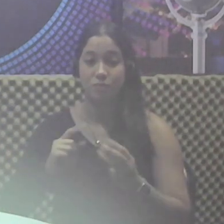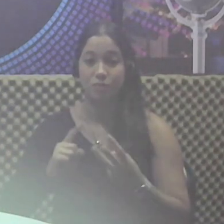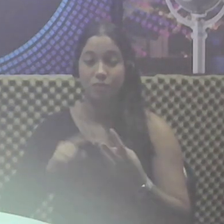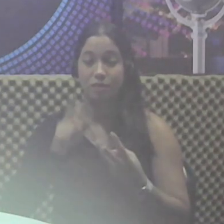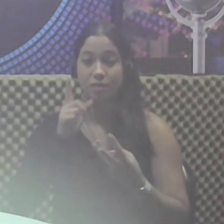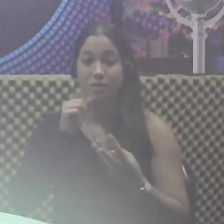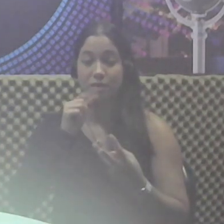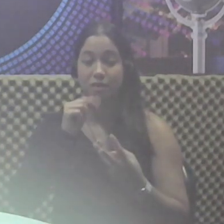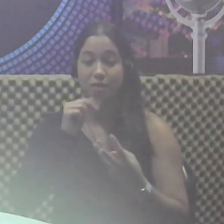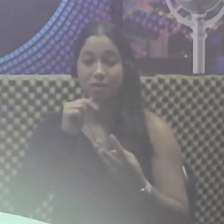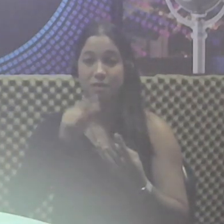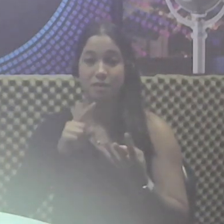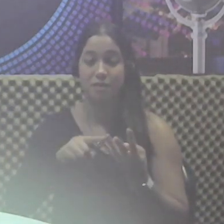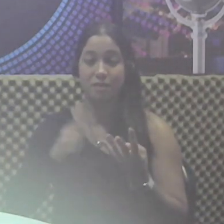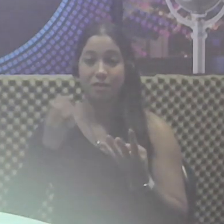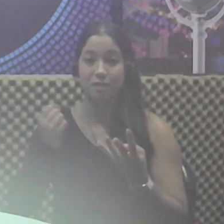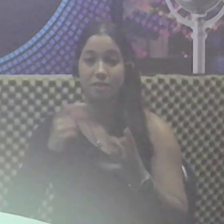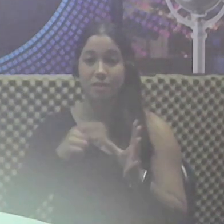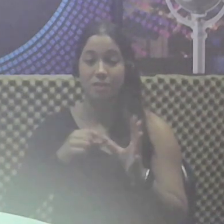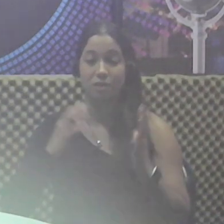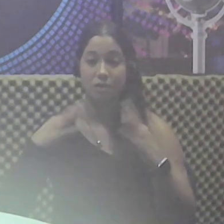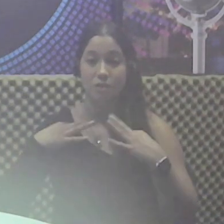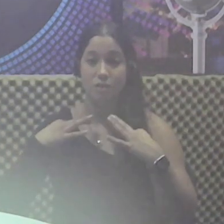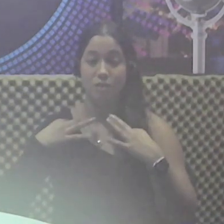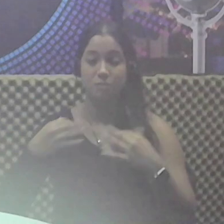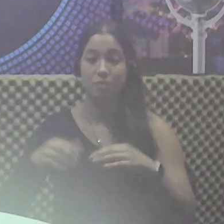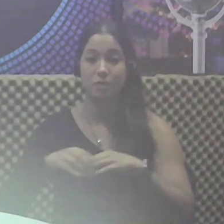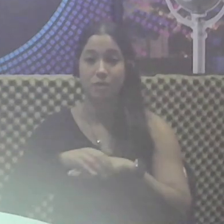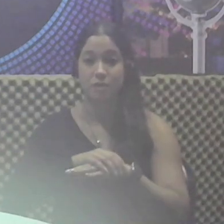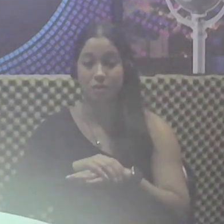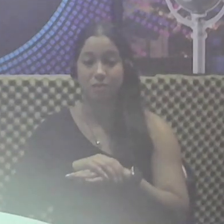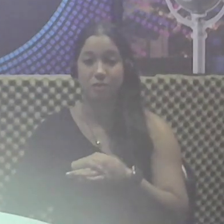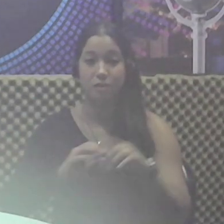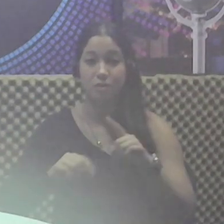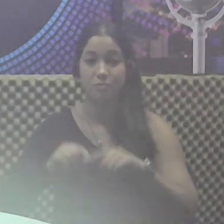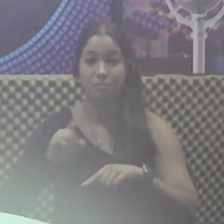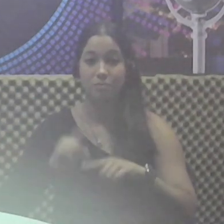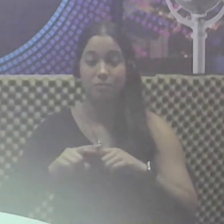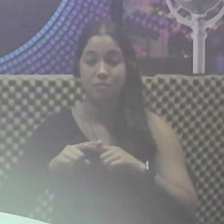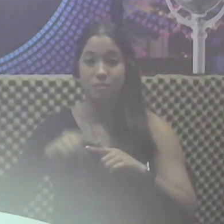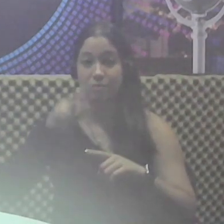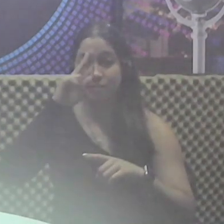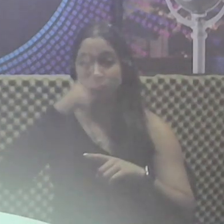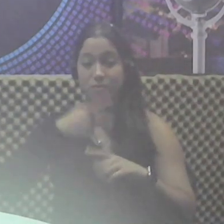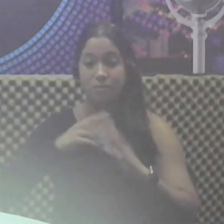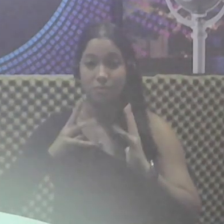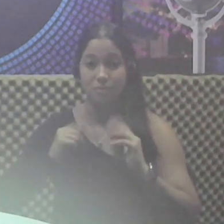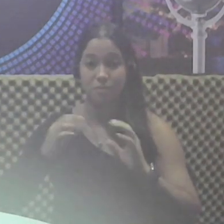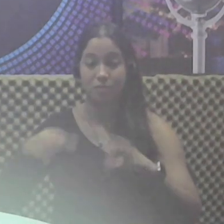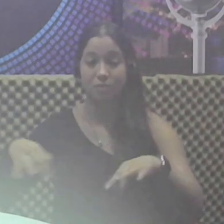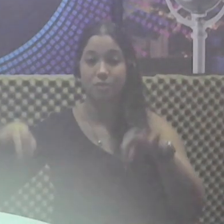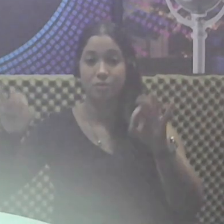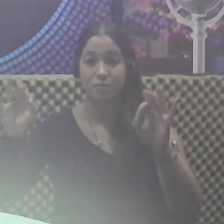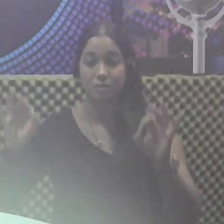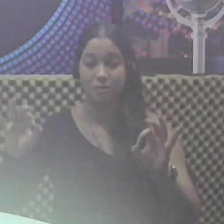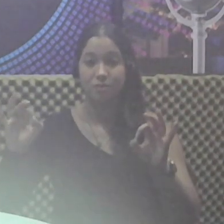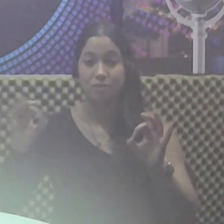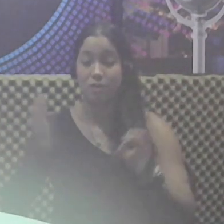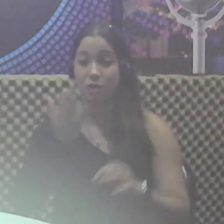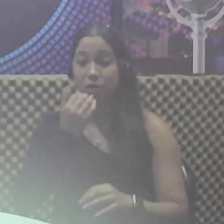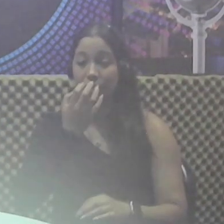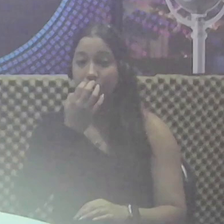mineral, leite, roupas, calçados, materiais de higiene pessoal, cobertores e ração